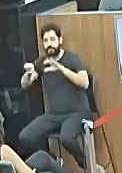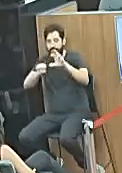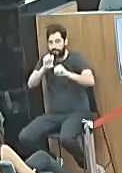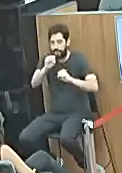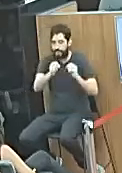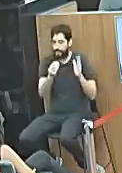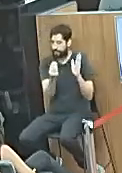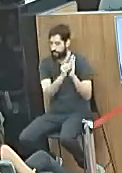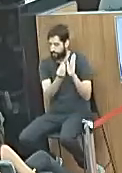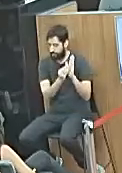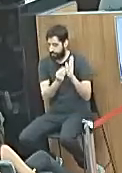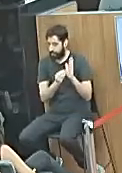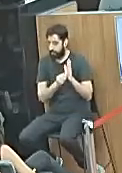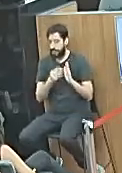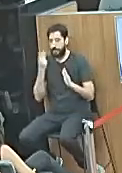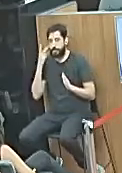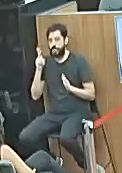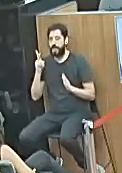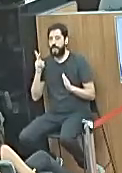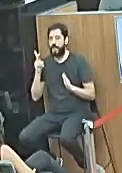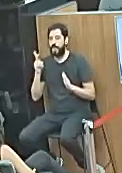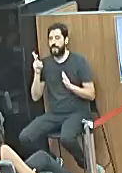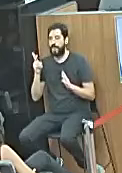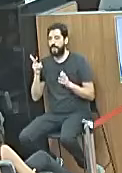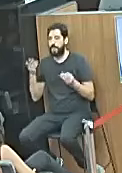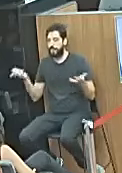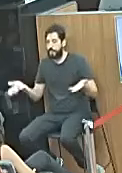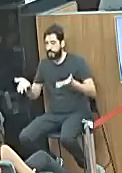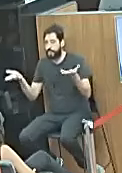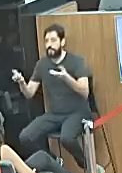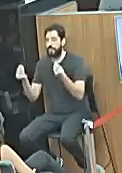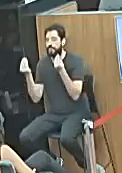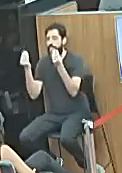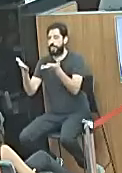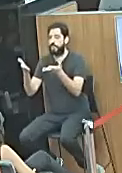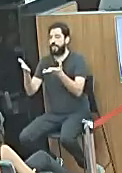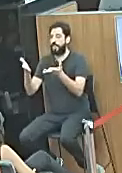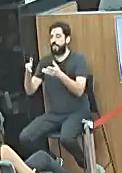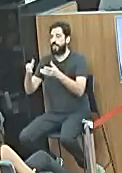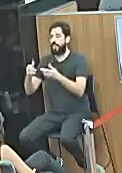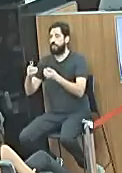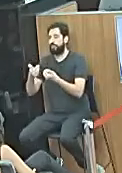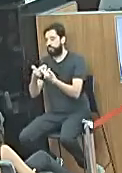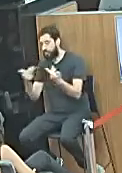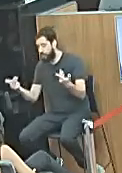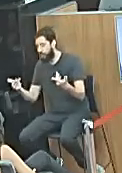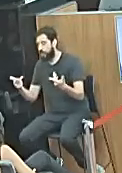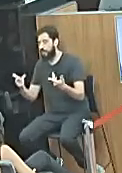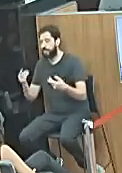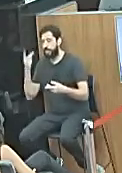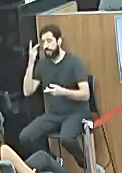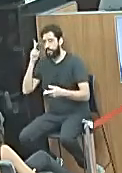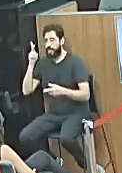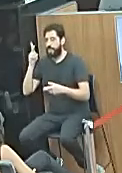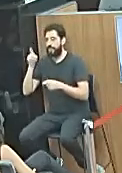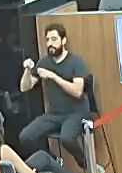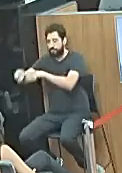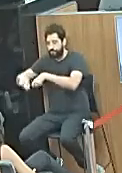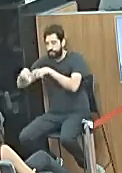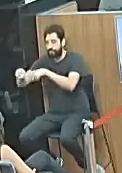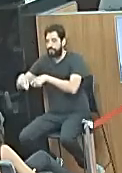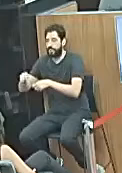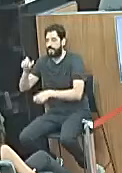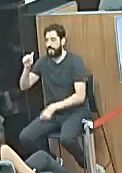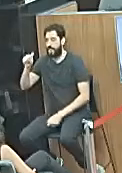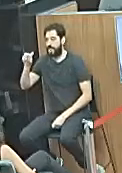a promover atividades associativas com o plantio a grandes a iagro em florestal